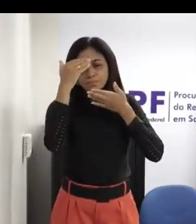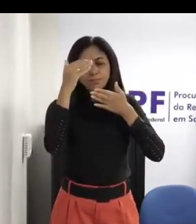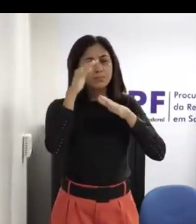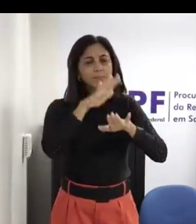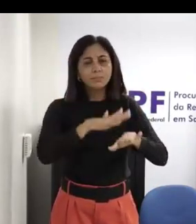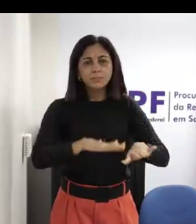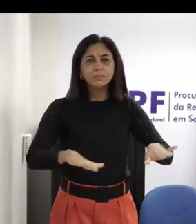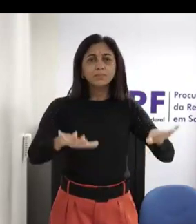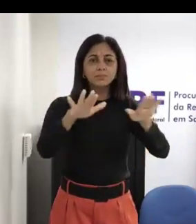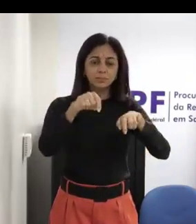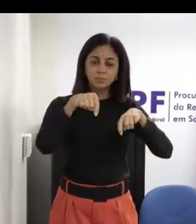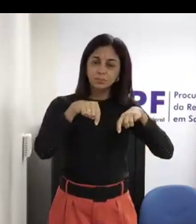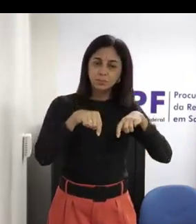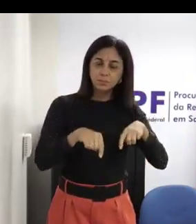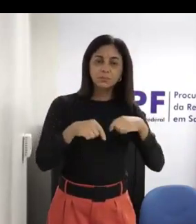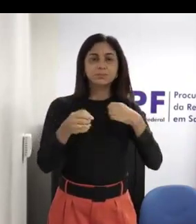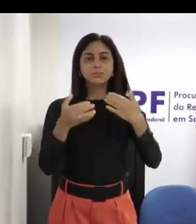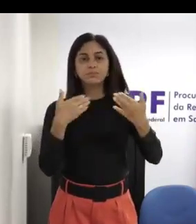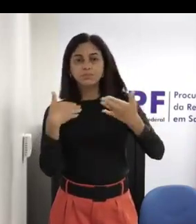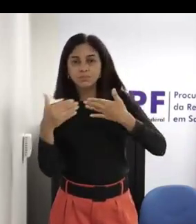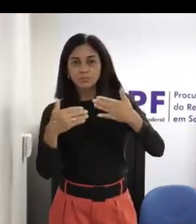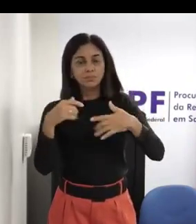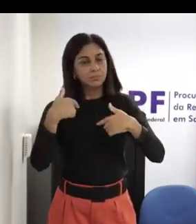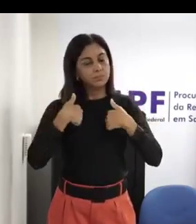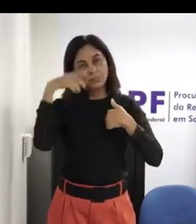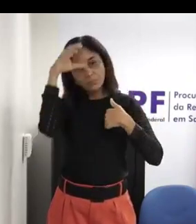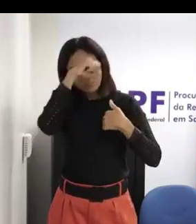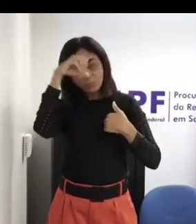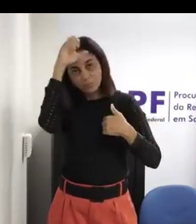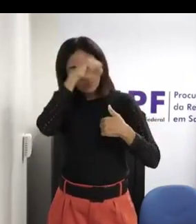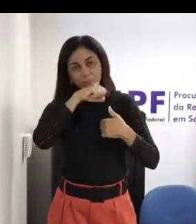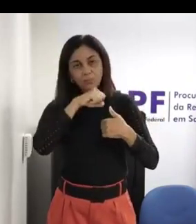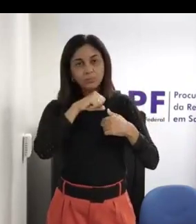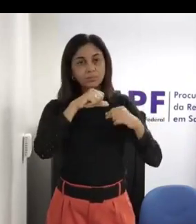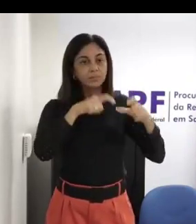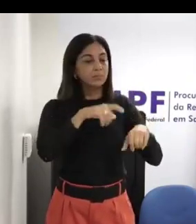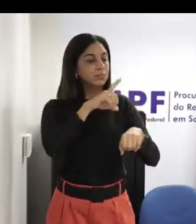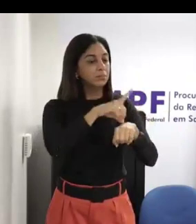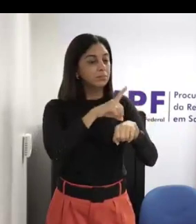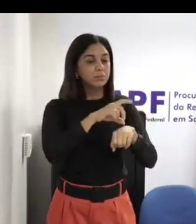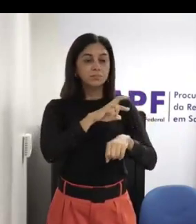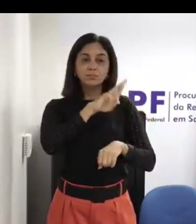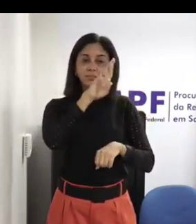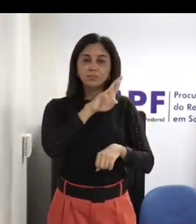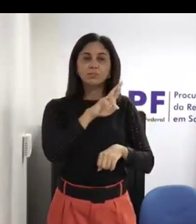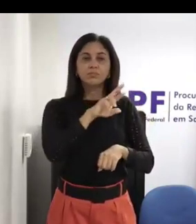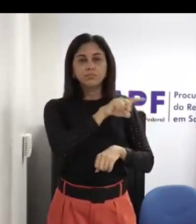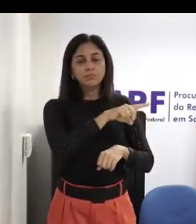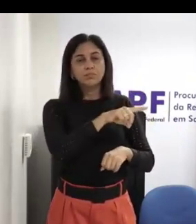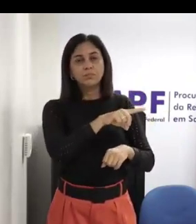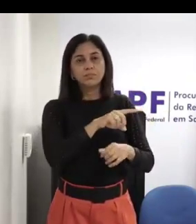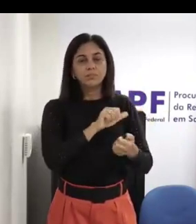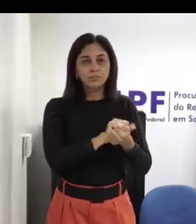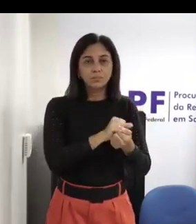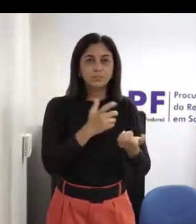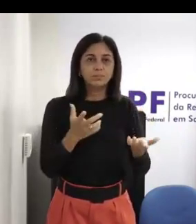oportunidade desse aprendizado eh sobretudo ao Dr giberto naves que é o coordenador dessa campanha e